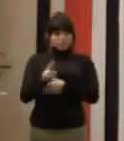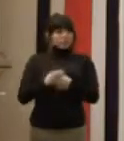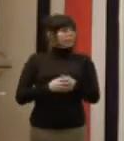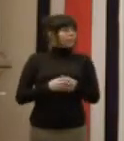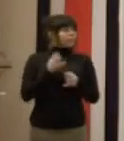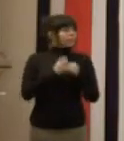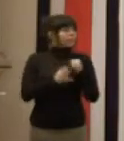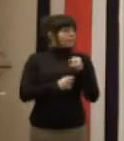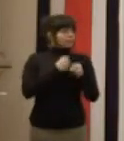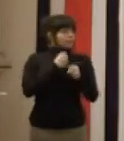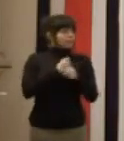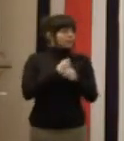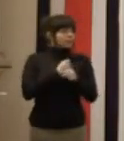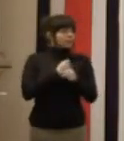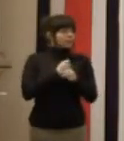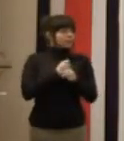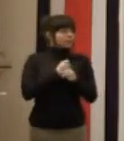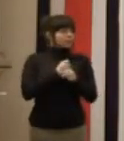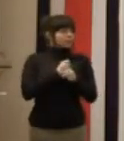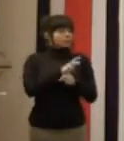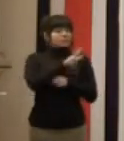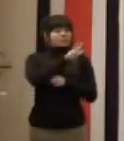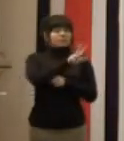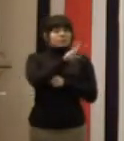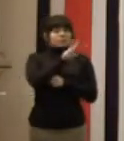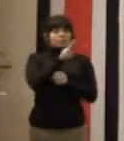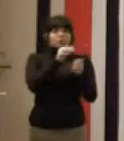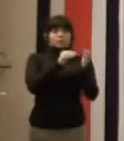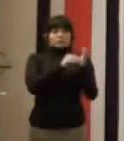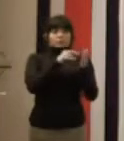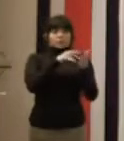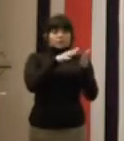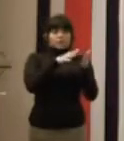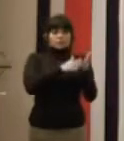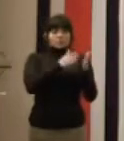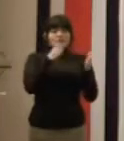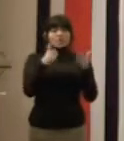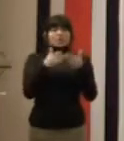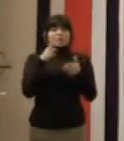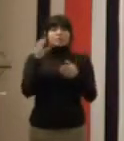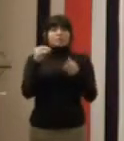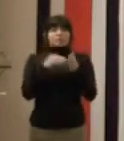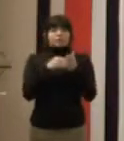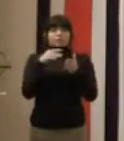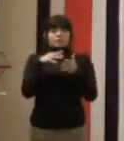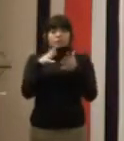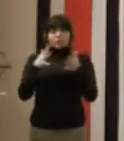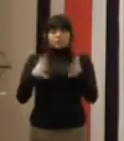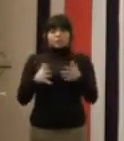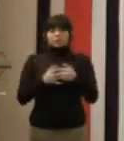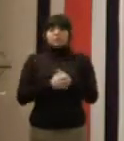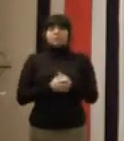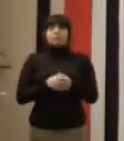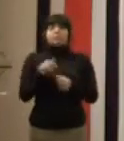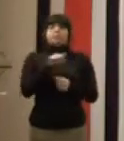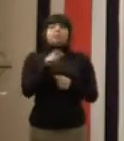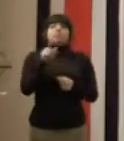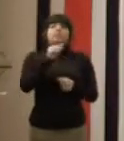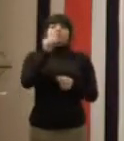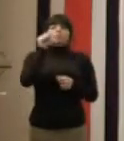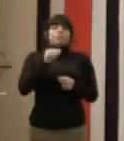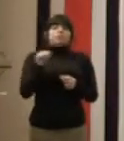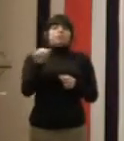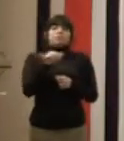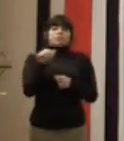los últimos años ha pasado de 32.000 estudiantes a casi 40.000 estudiantes. Y esto es un fenómeno